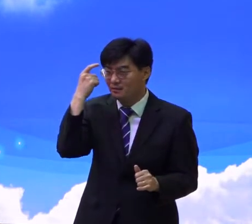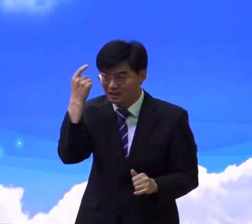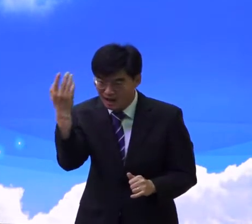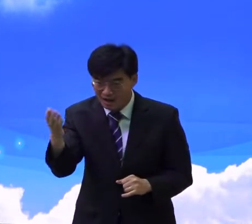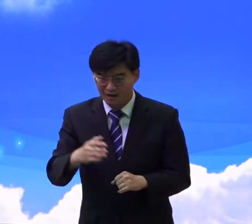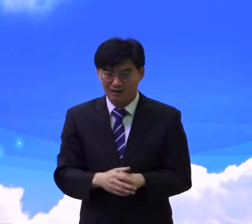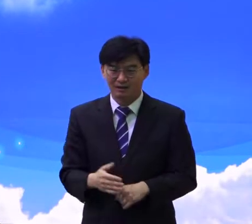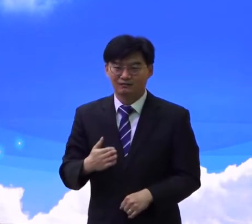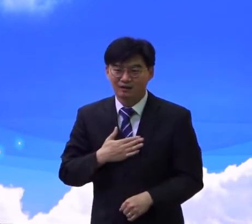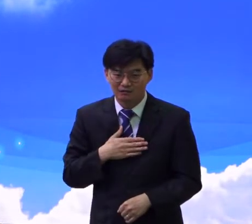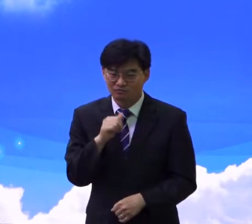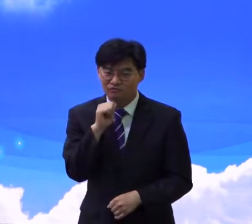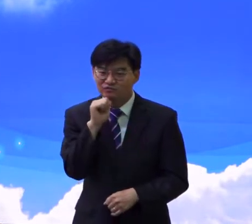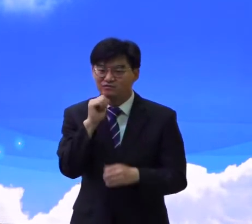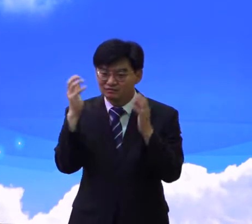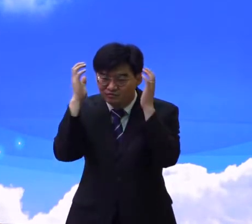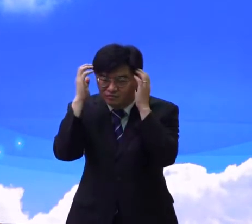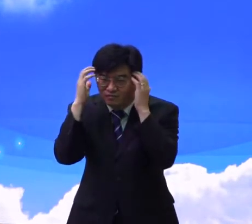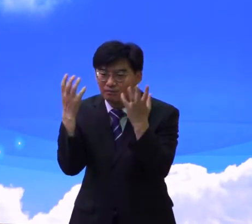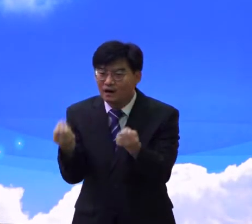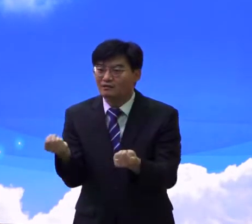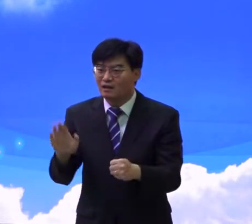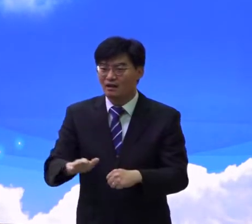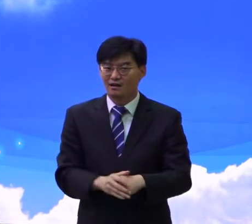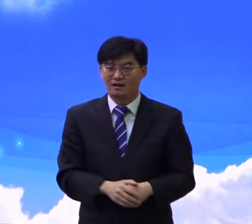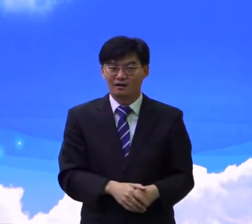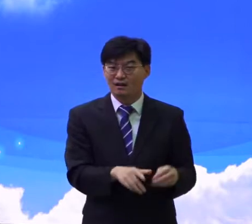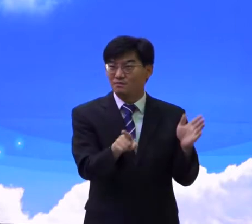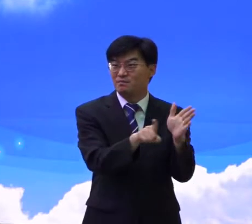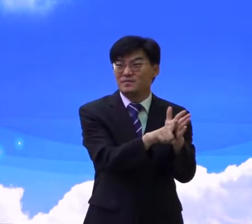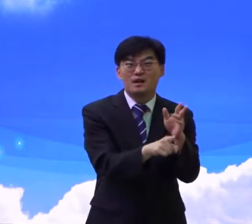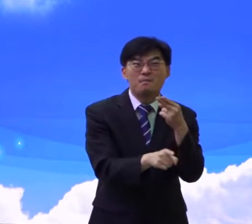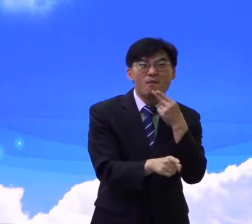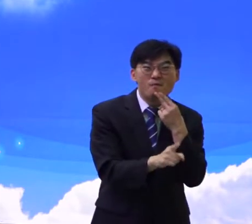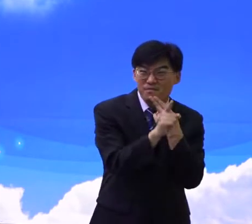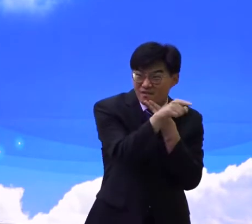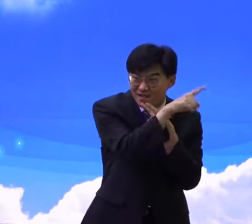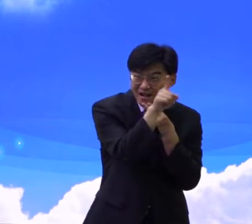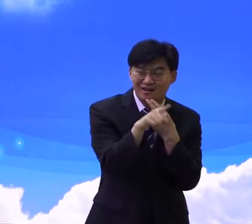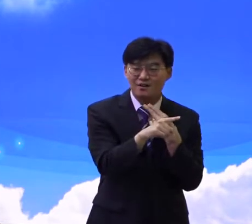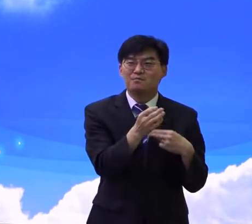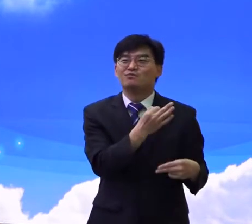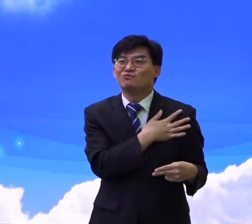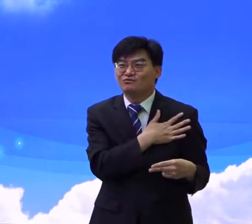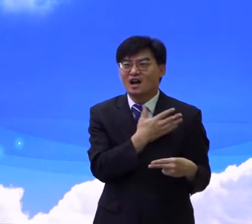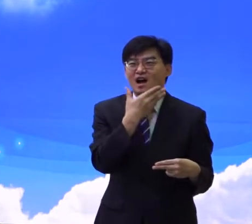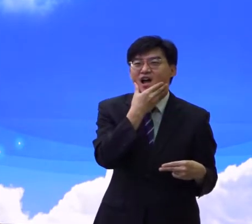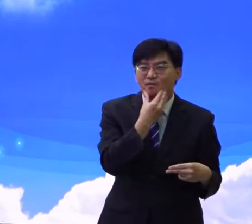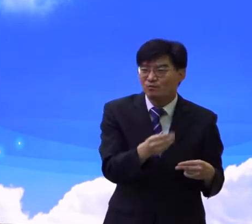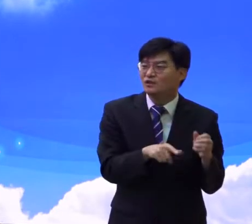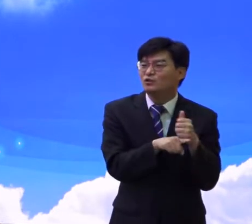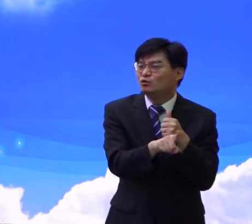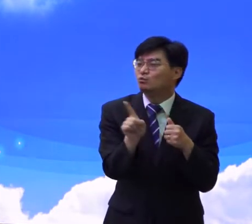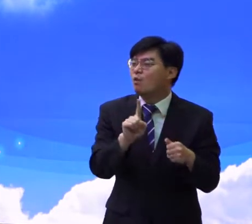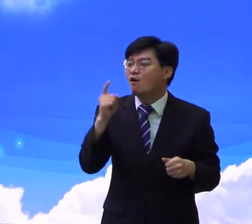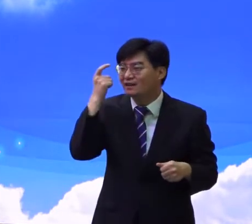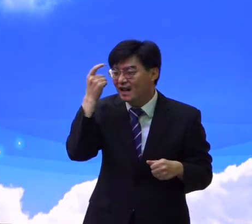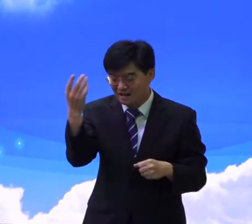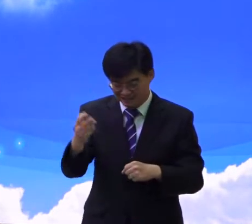여러분, 감히 하나님께 이런 질문할 수 있으십니까? 예레미야가 그렇게 하나님께 따져 물었습니다. 그 내용이 오늘 본문